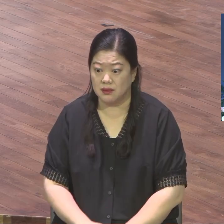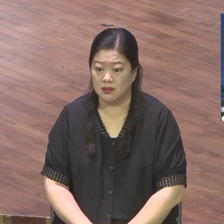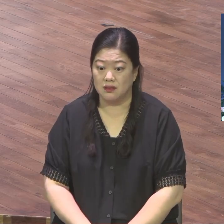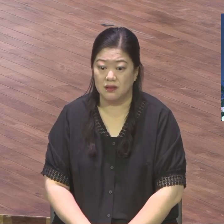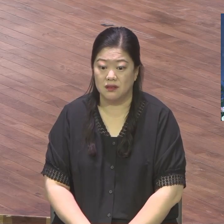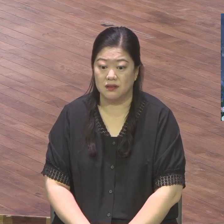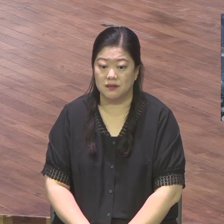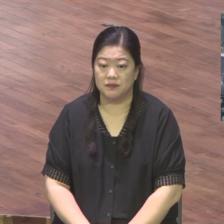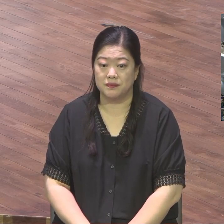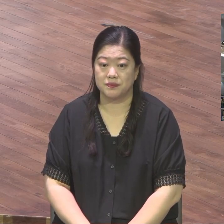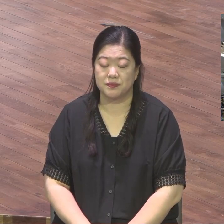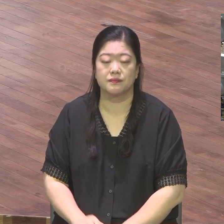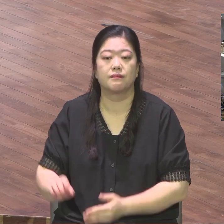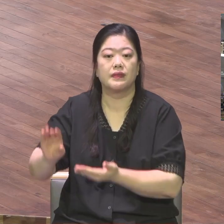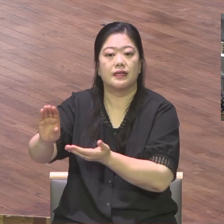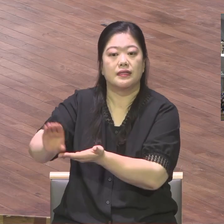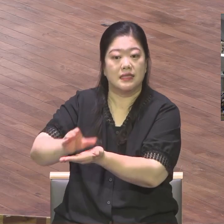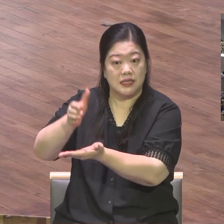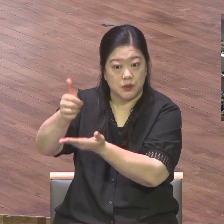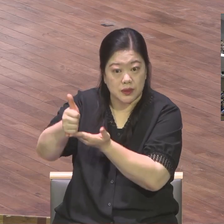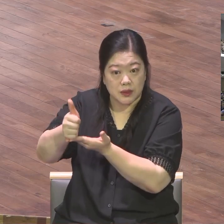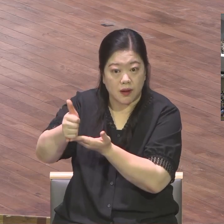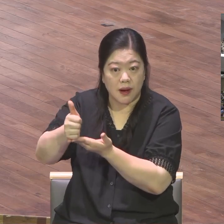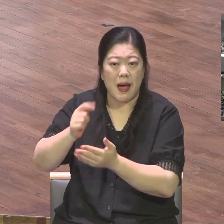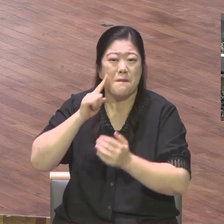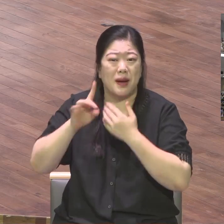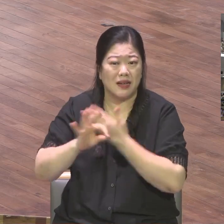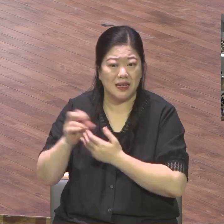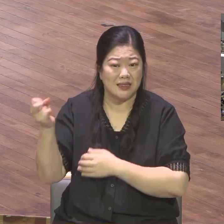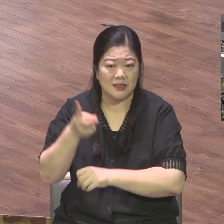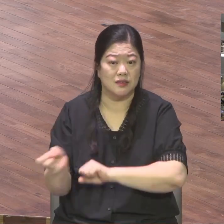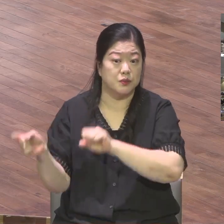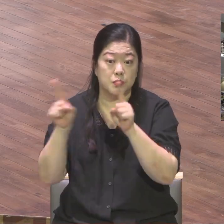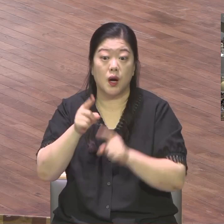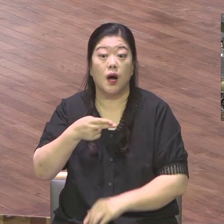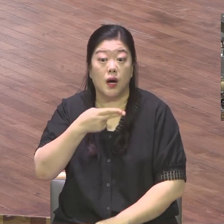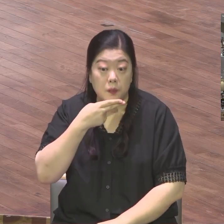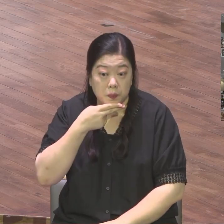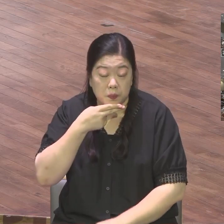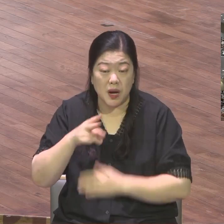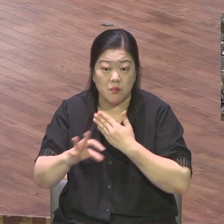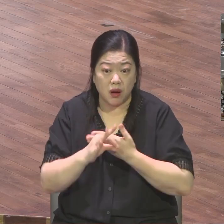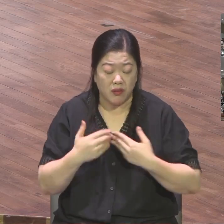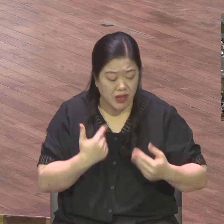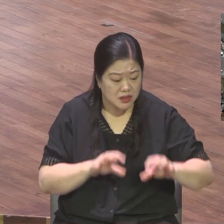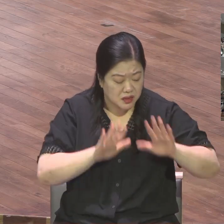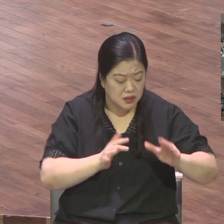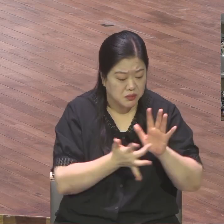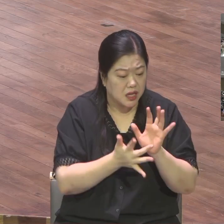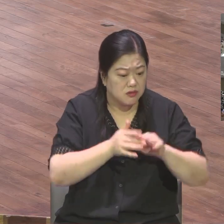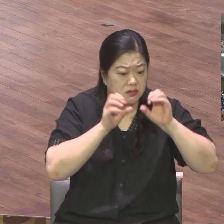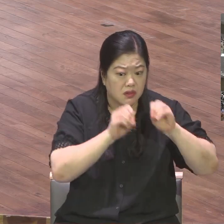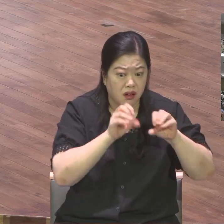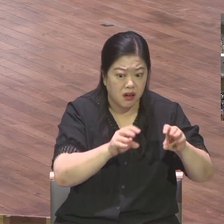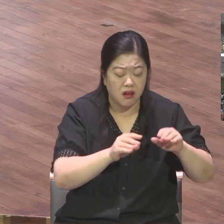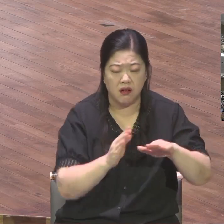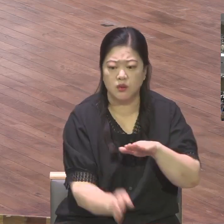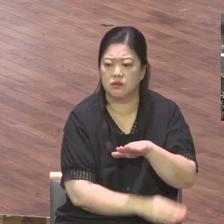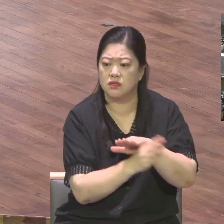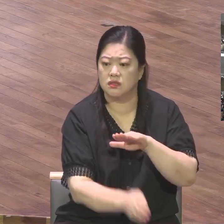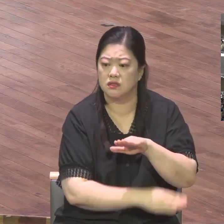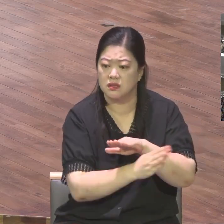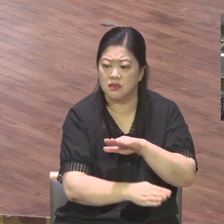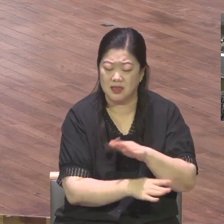보면 그리스도께서 만일 다시 살아나지 못하셨다면 우리가 전파하는 것도 헛것이요 또 우리의